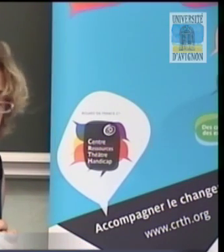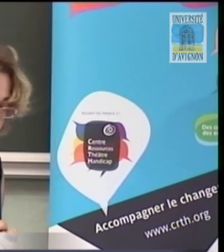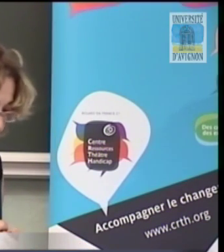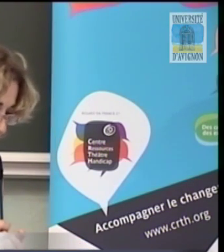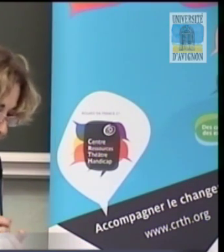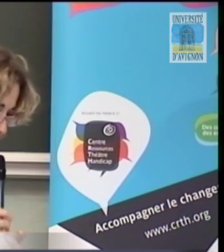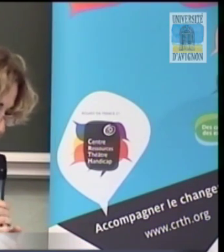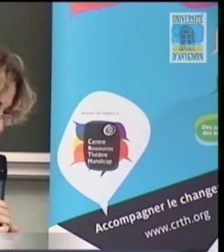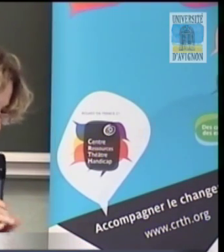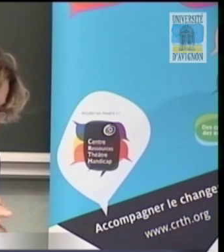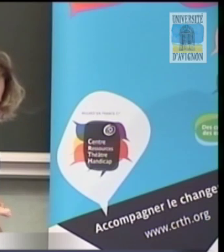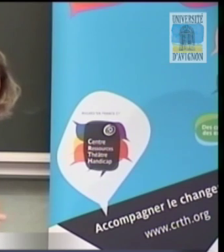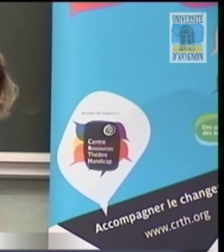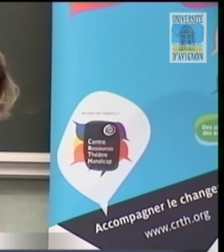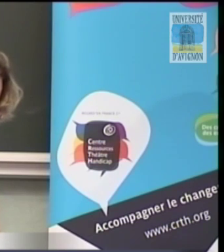naturel.